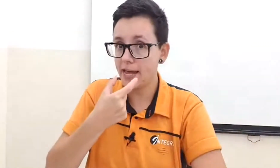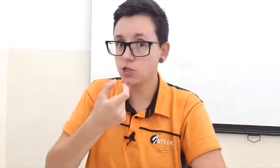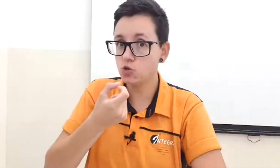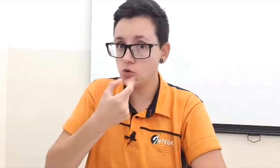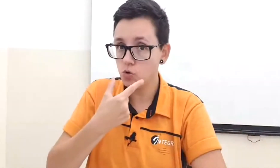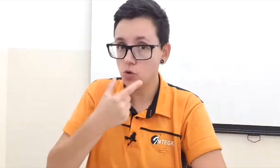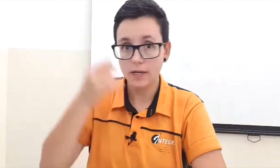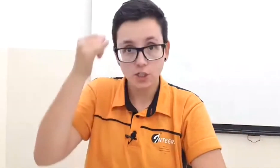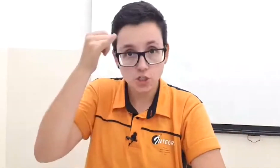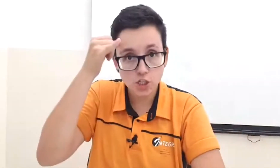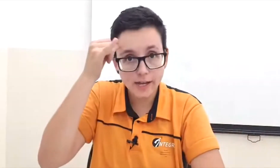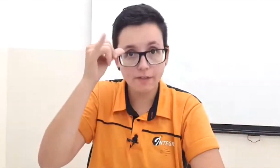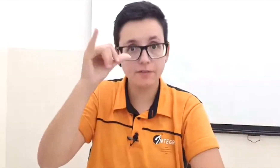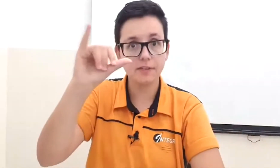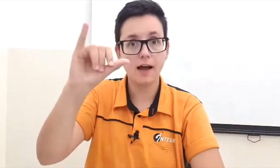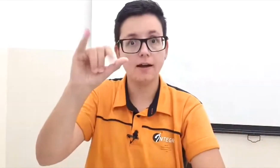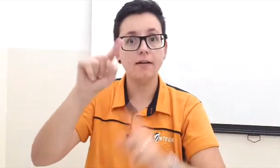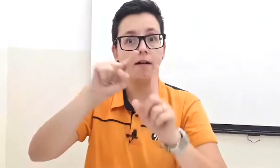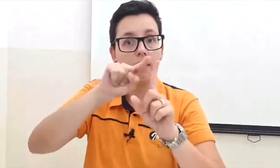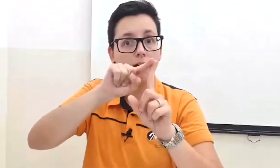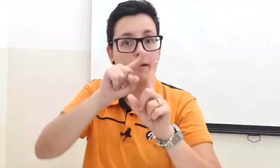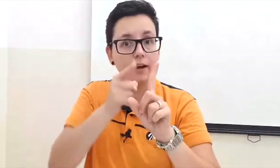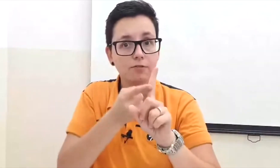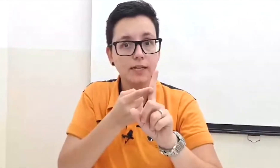remédio de evitar gravidez.